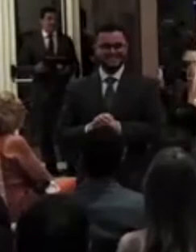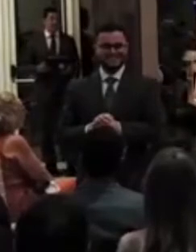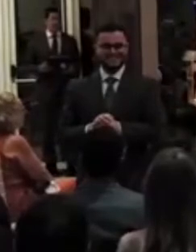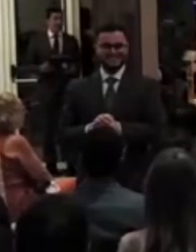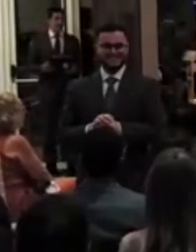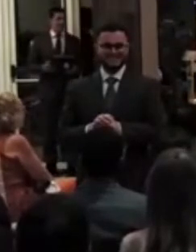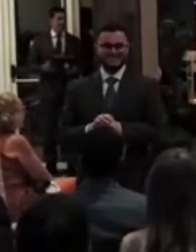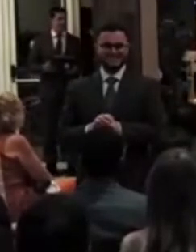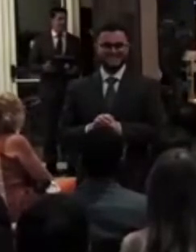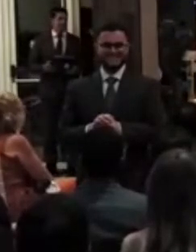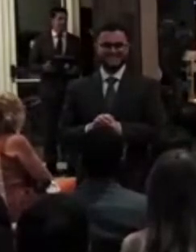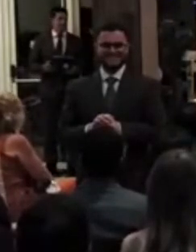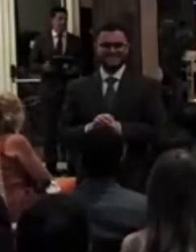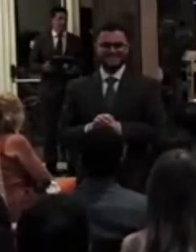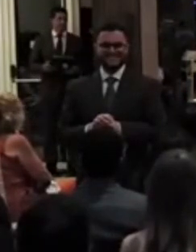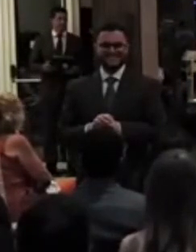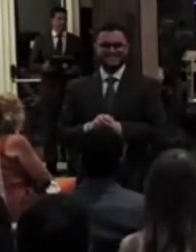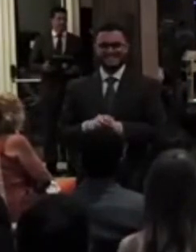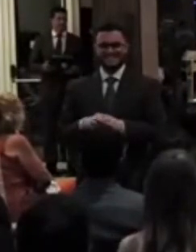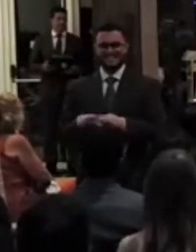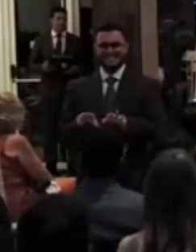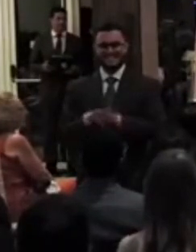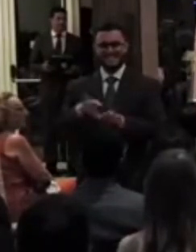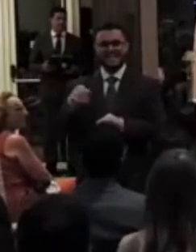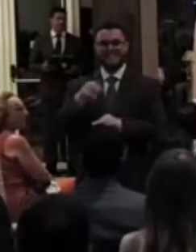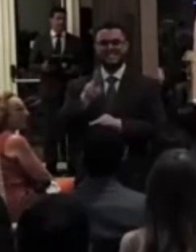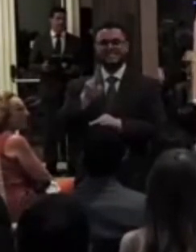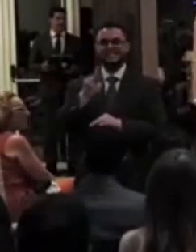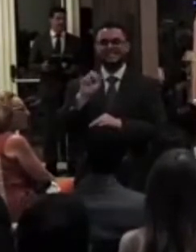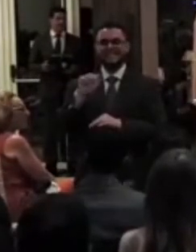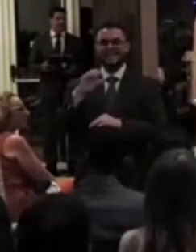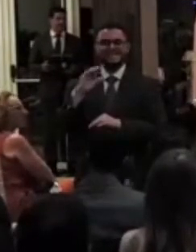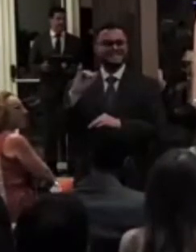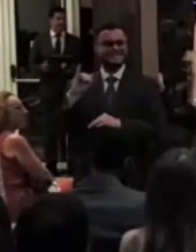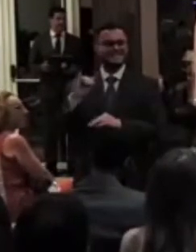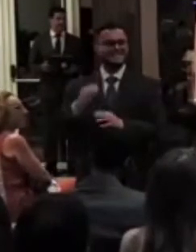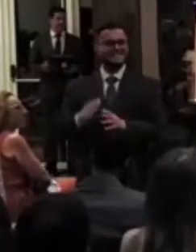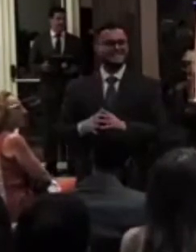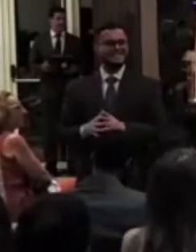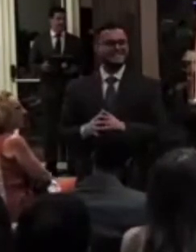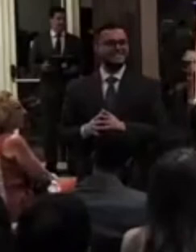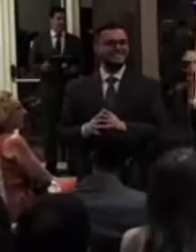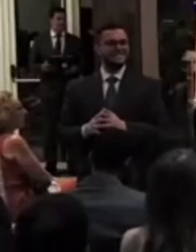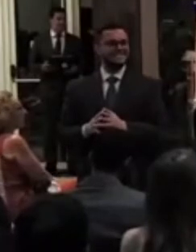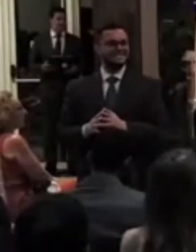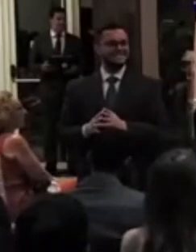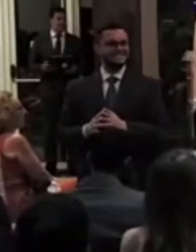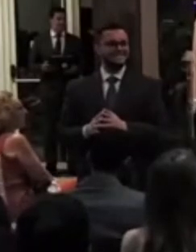Juraci Tonelli.